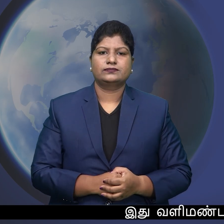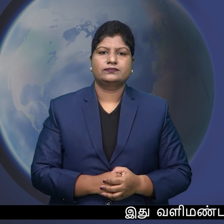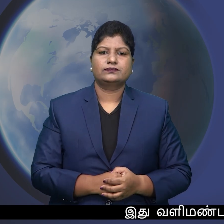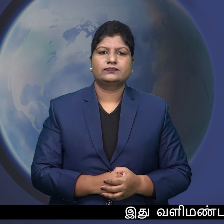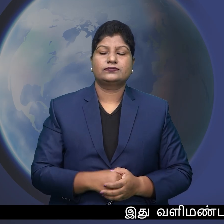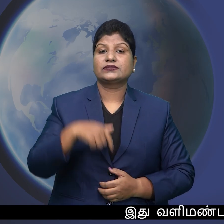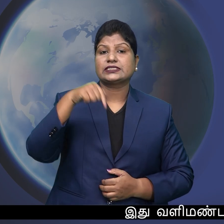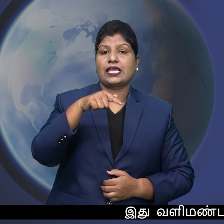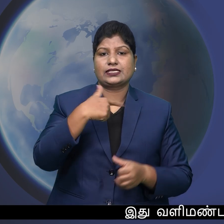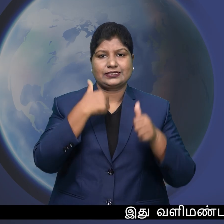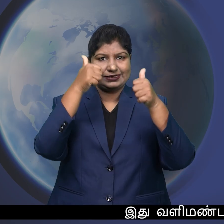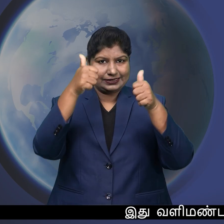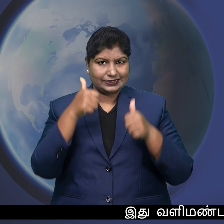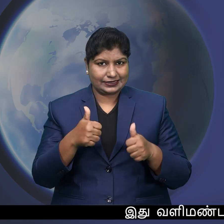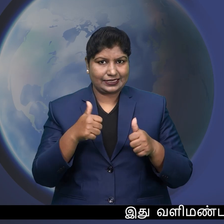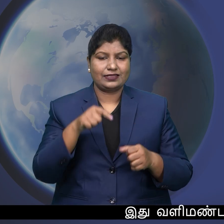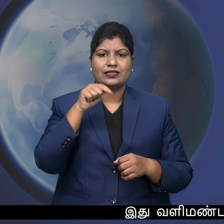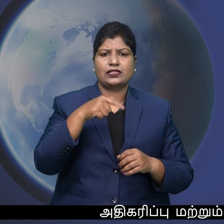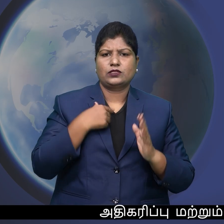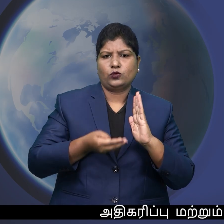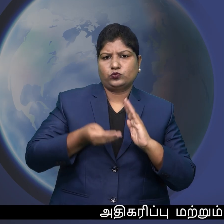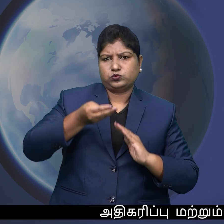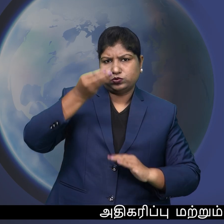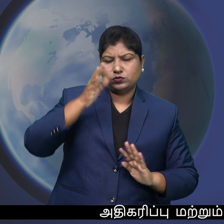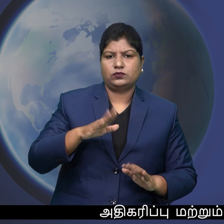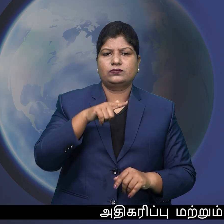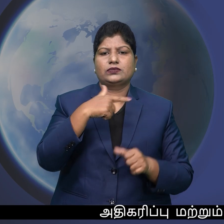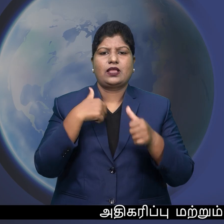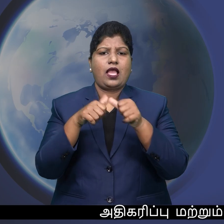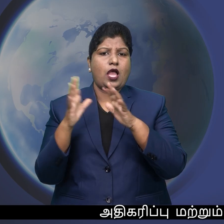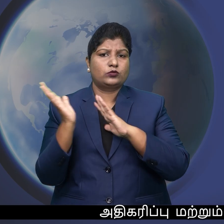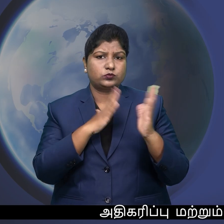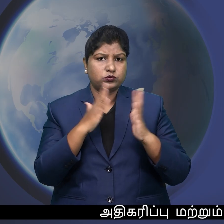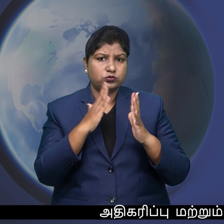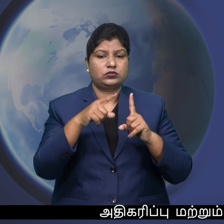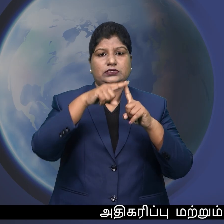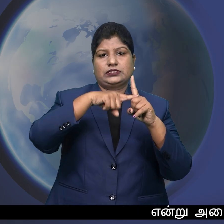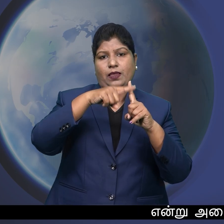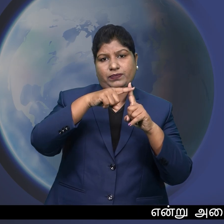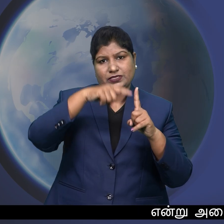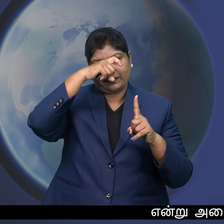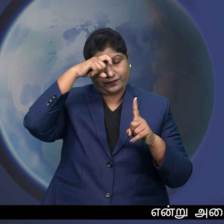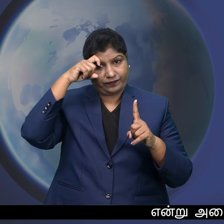இது வளிமண்டல வெப்பநிலையில் அதிகரிப்பு மற்றும் பசுமையில்ல விளைவு என்று